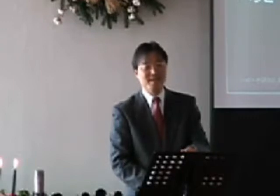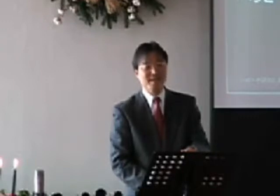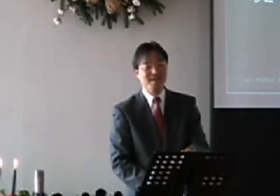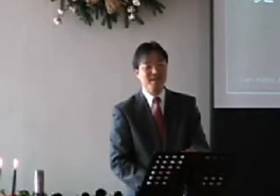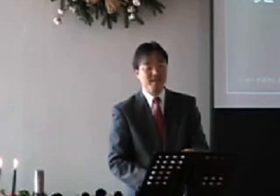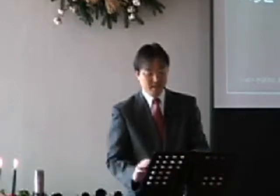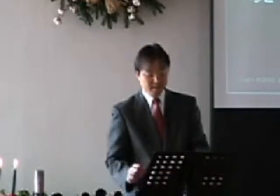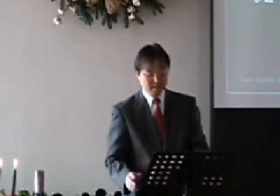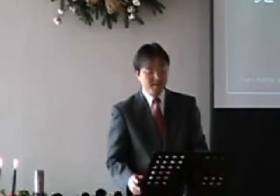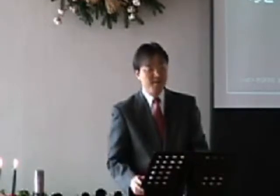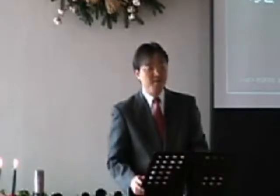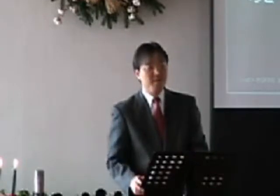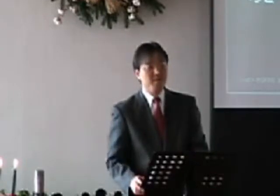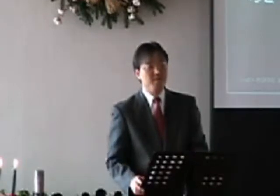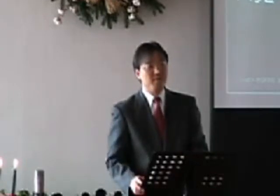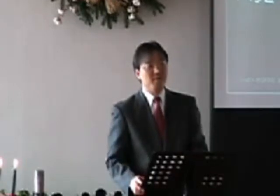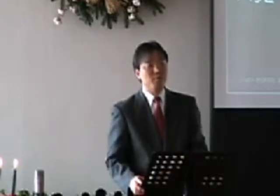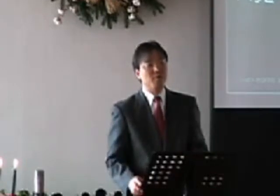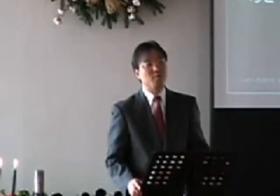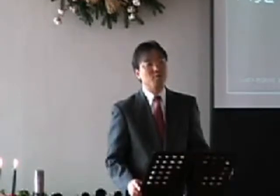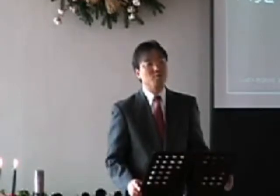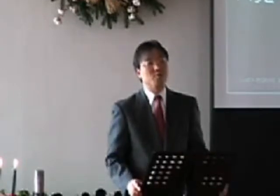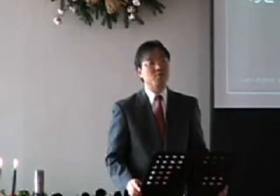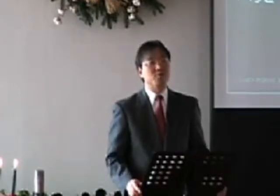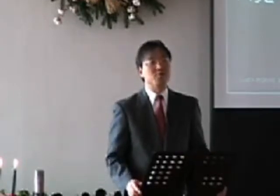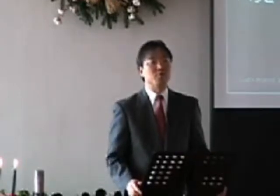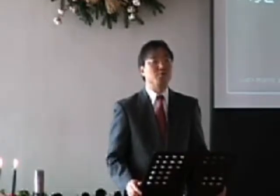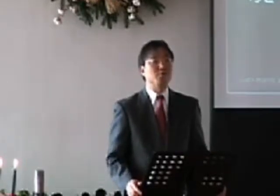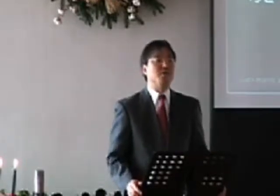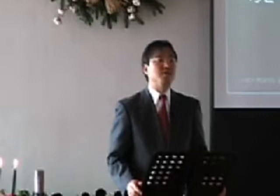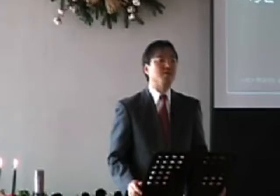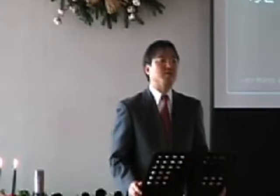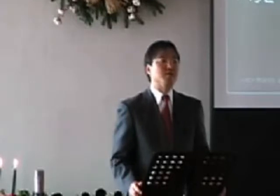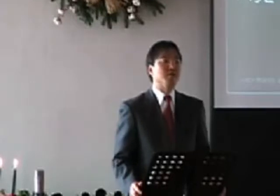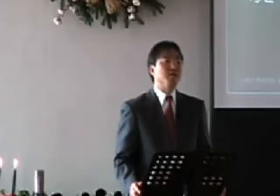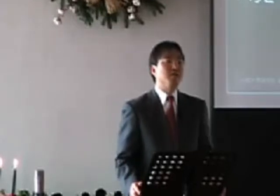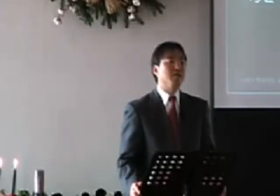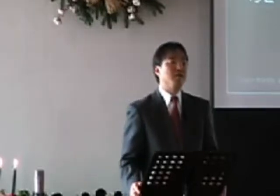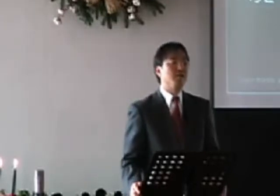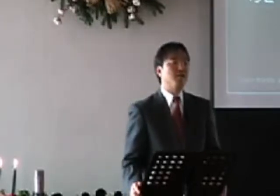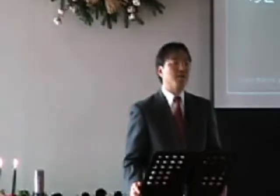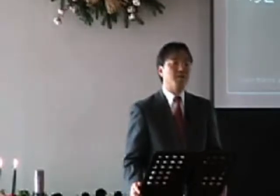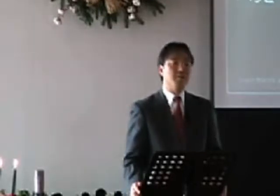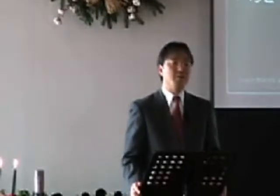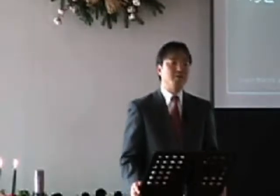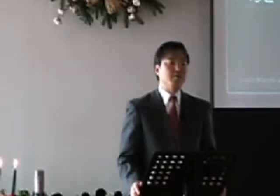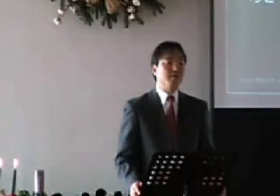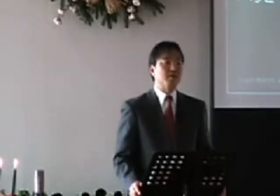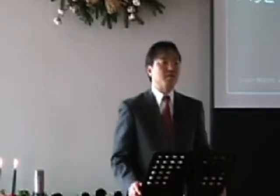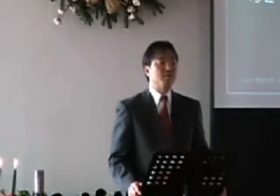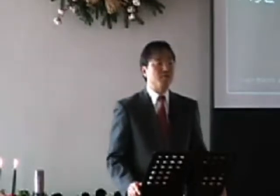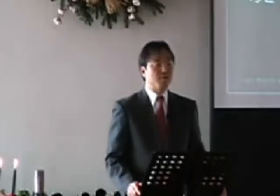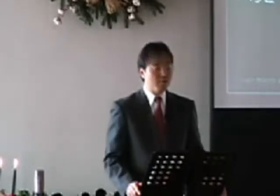ってなんか意外な顔してます。私も子供だった時あるんですよ。昔からおじさんだったわけじゃない、